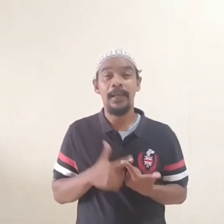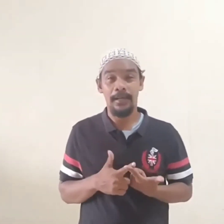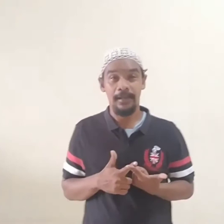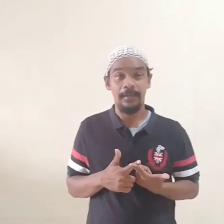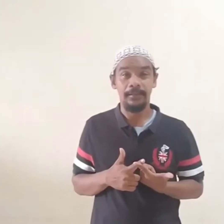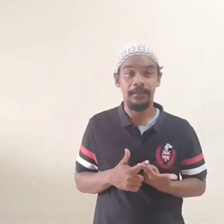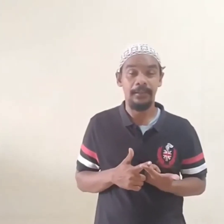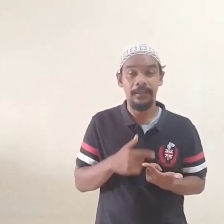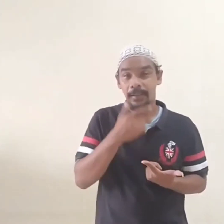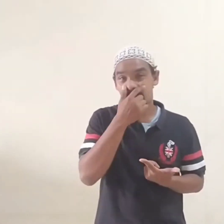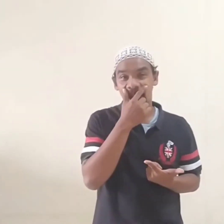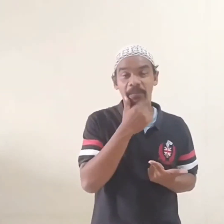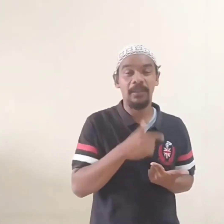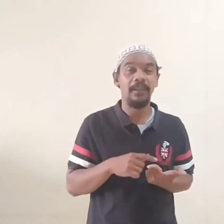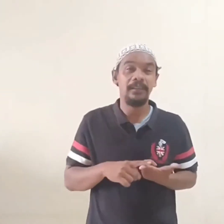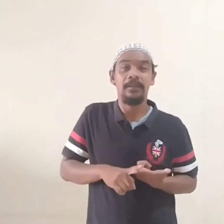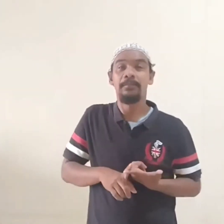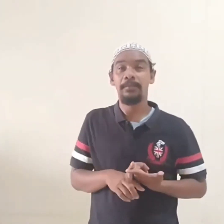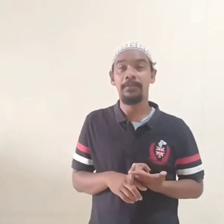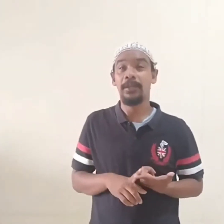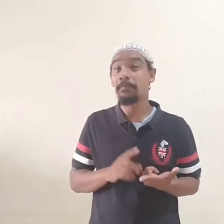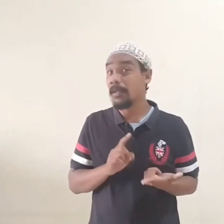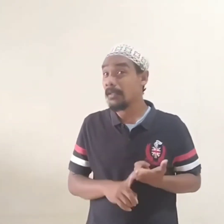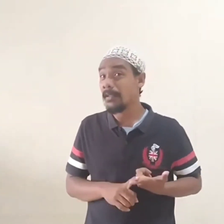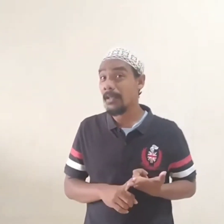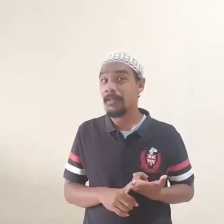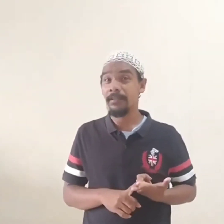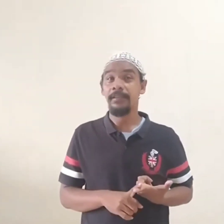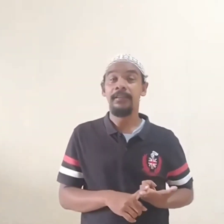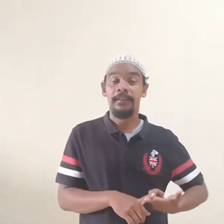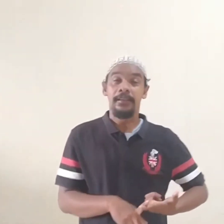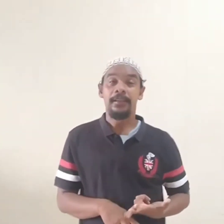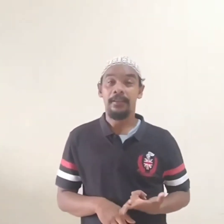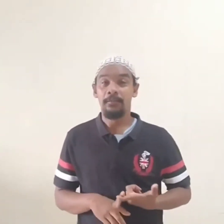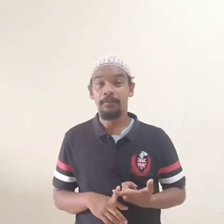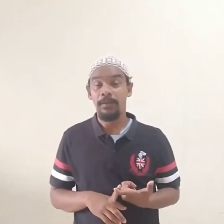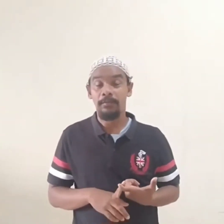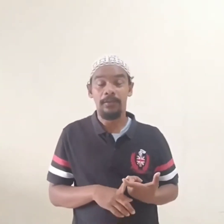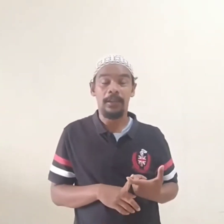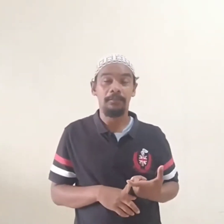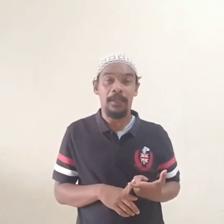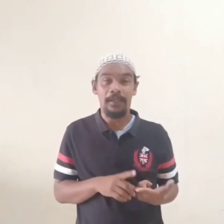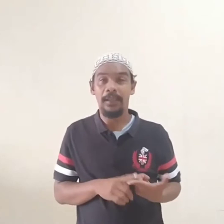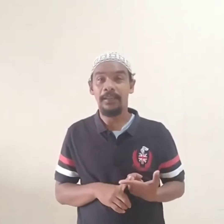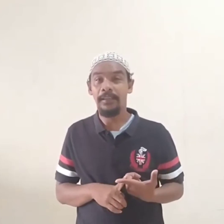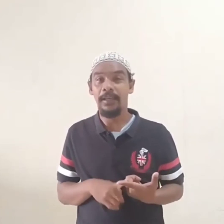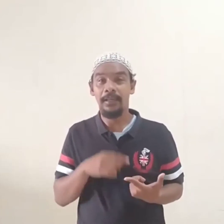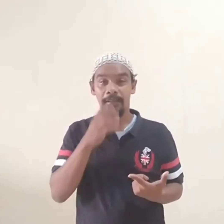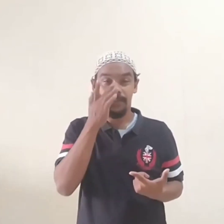renang. Jadi jangan kita berenang tanpa menggunakan pakaian renang. Kalau mau menggunakan pakaian yang